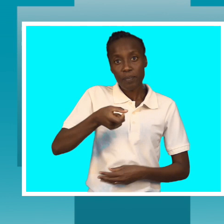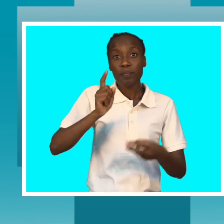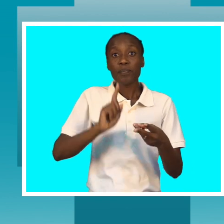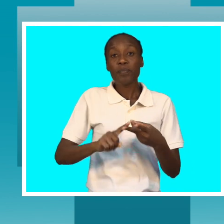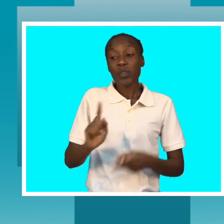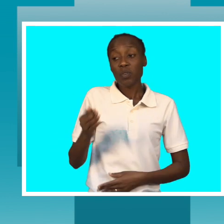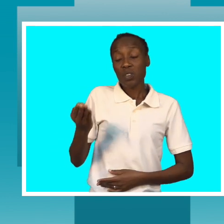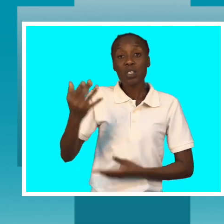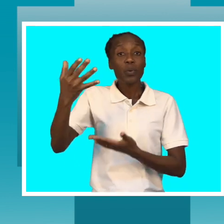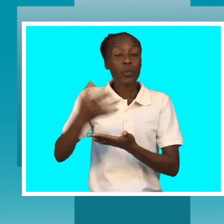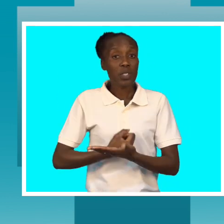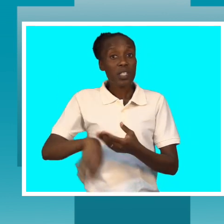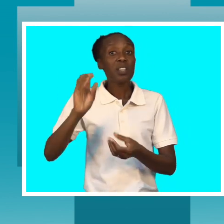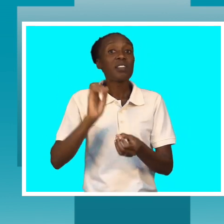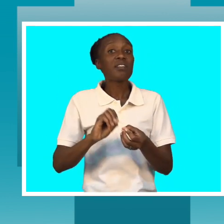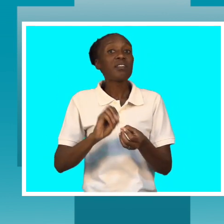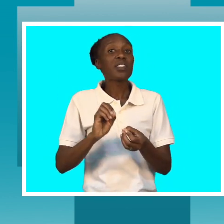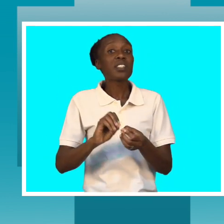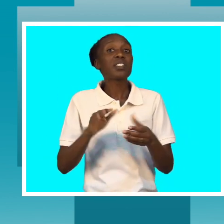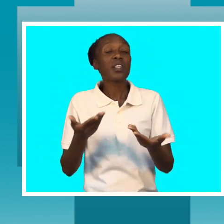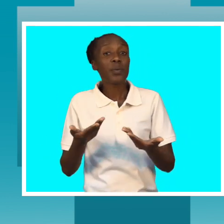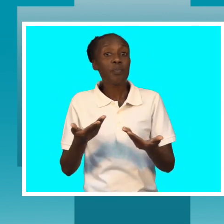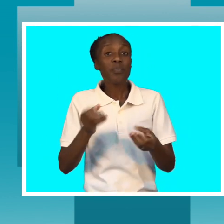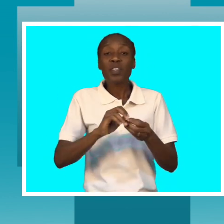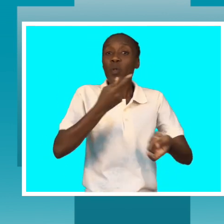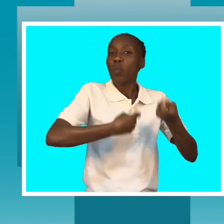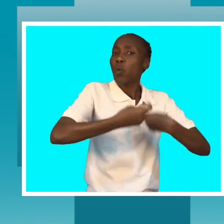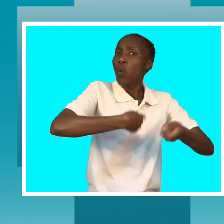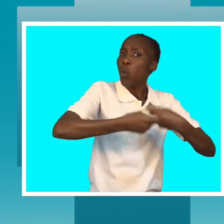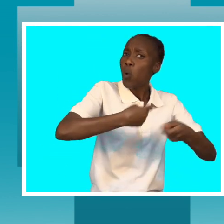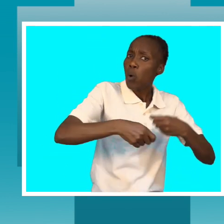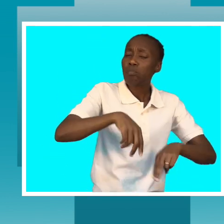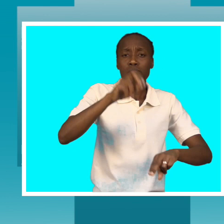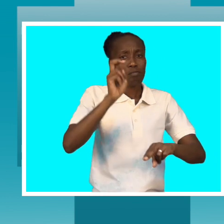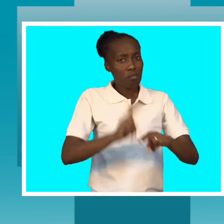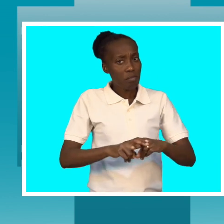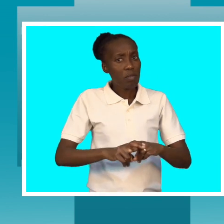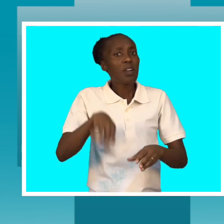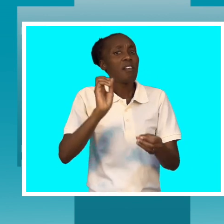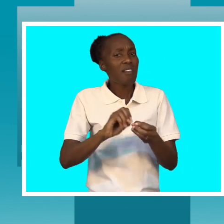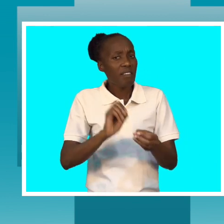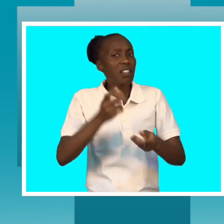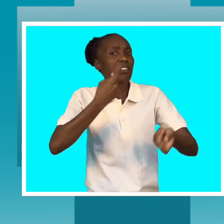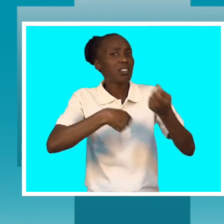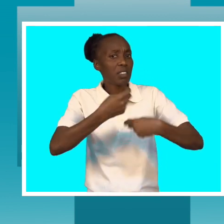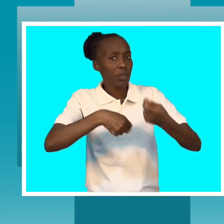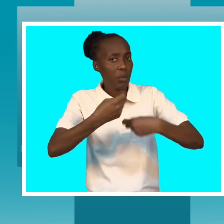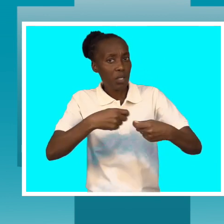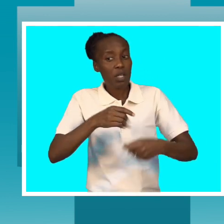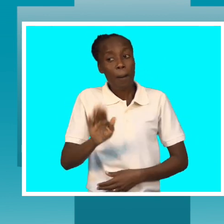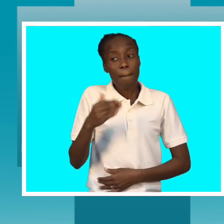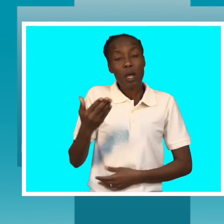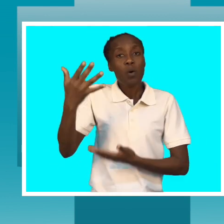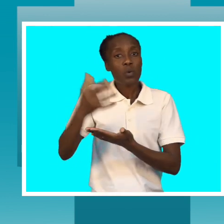para fazer. Sim. Você há de conseguir para fazer negócio. Faz negócio, está